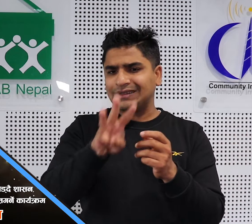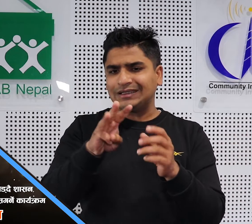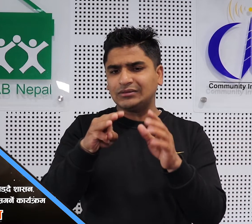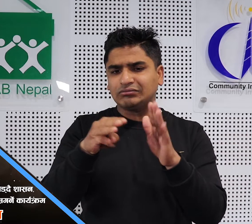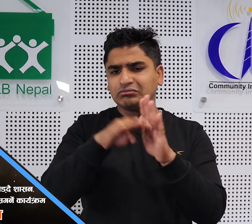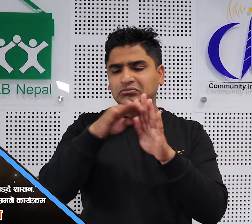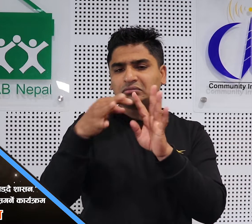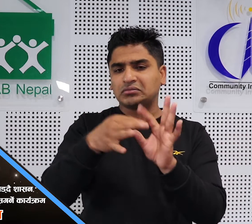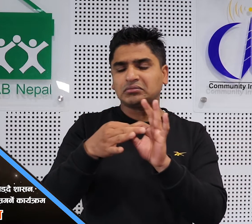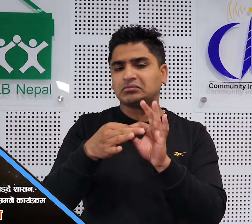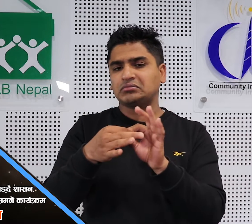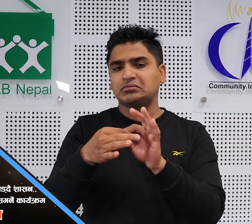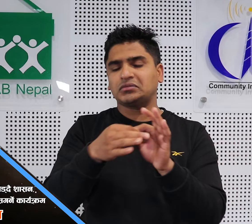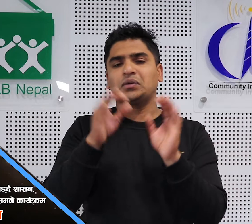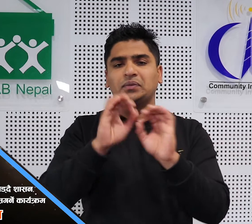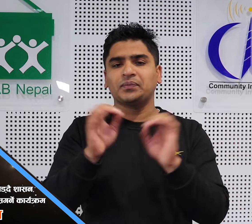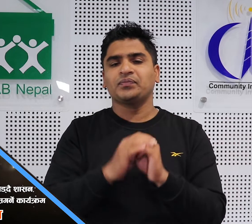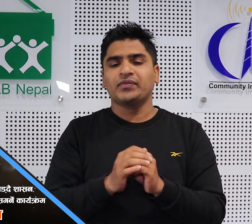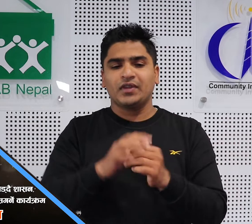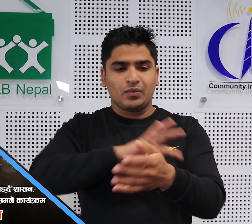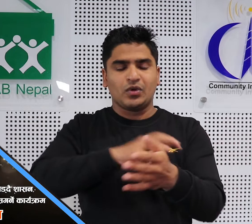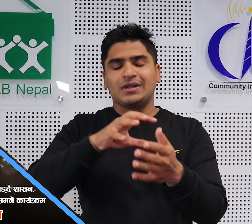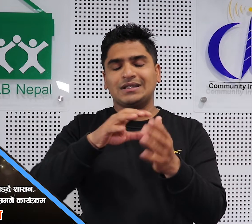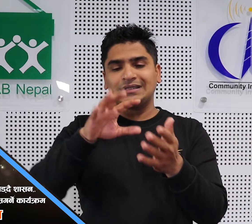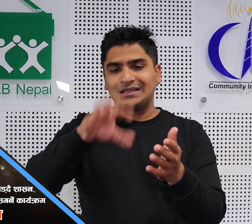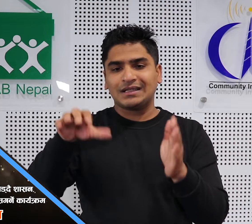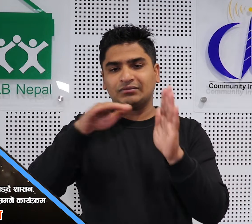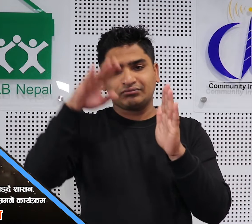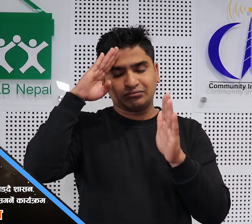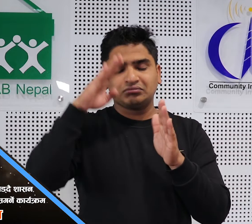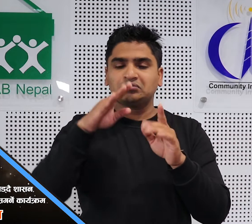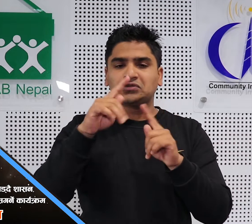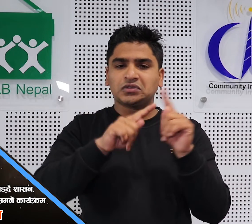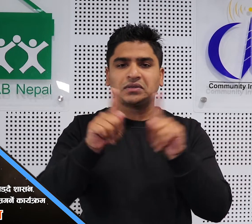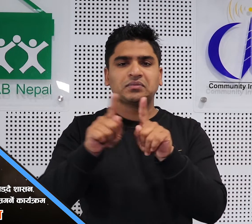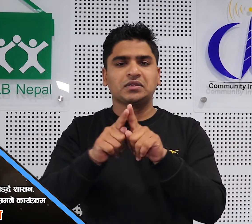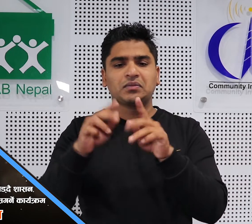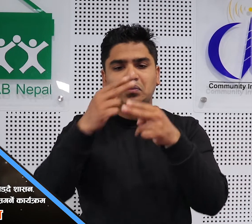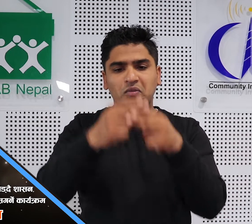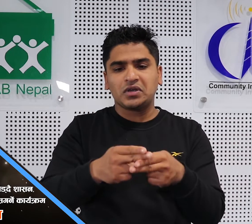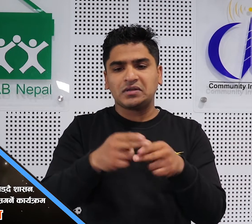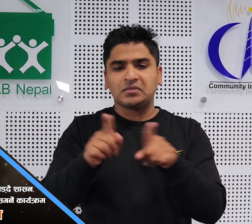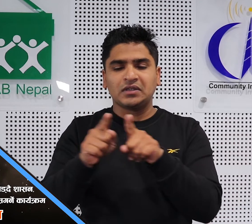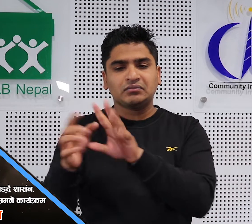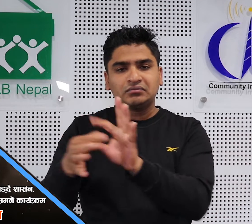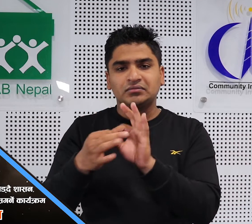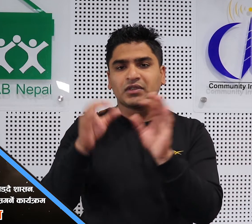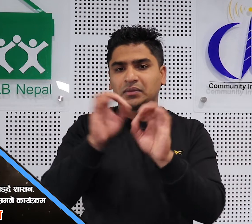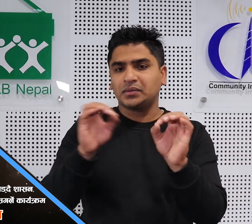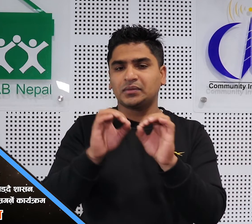न प्रदेश सरकार, स्थानीय सरकार र संघ सरकार बीच कुनै बजेटको तालमेल मिलेको छैन। मत मतान्तर देखिएको